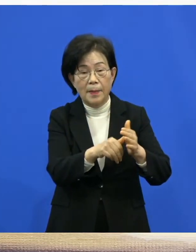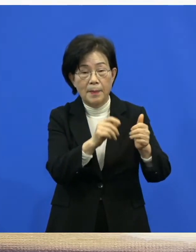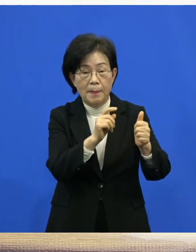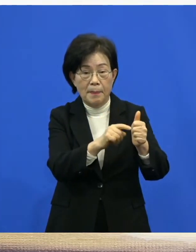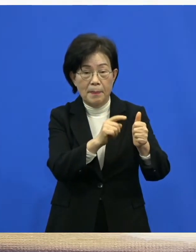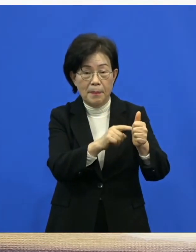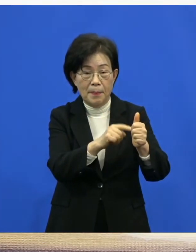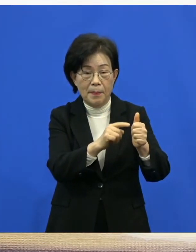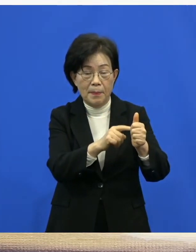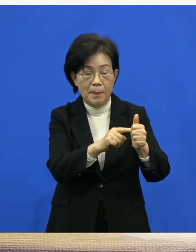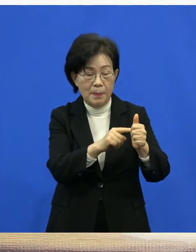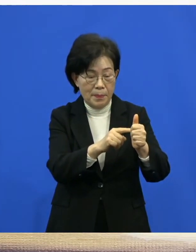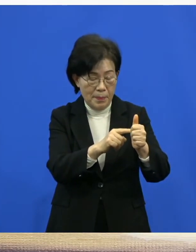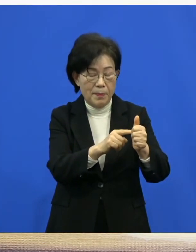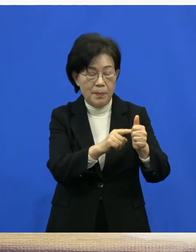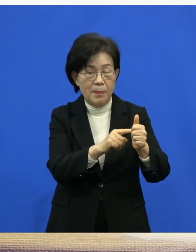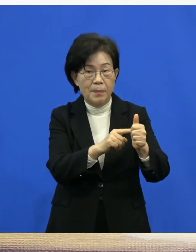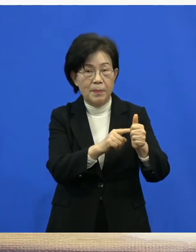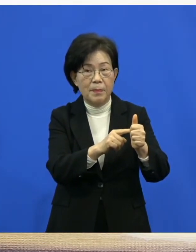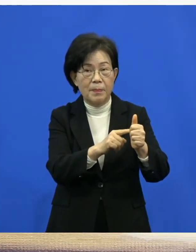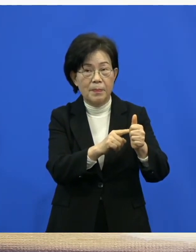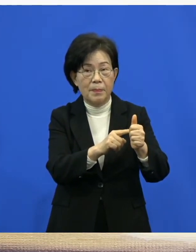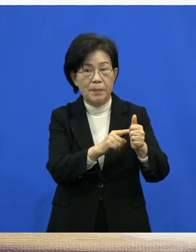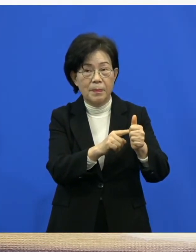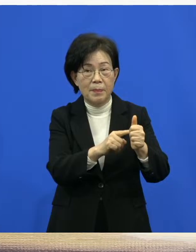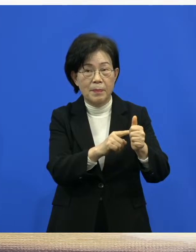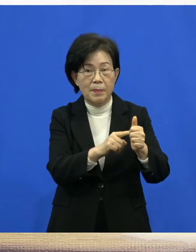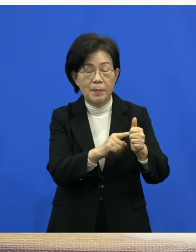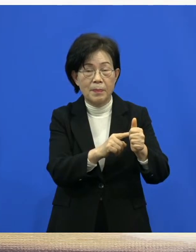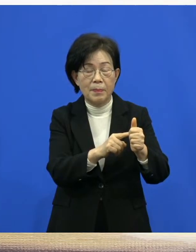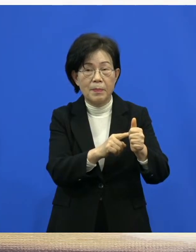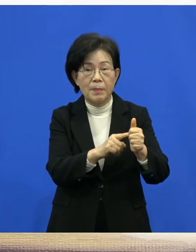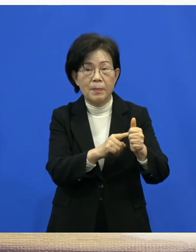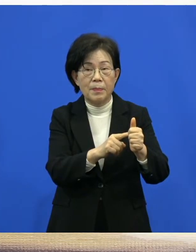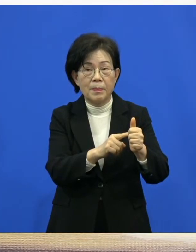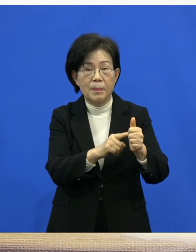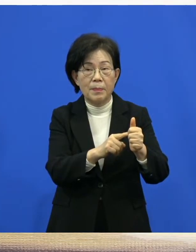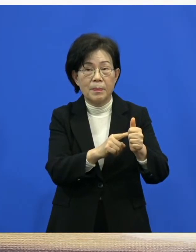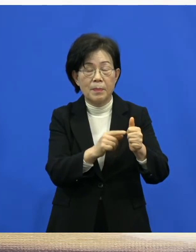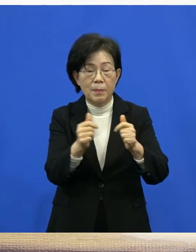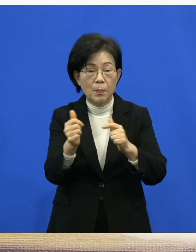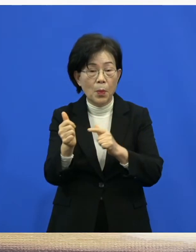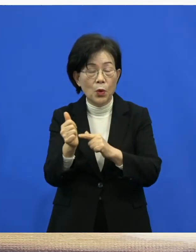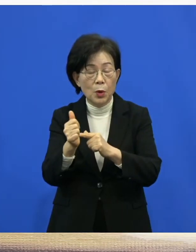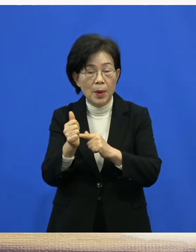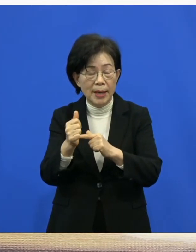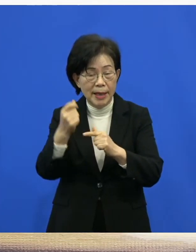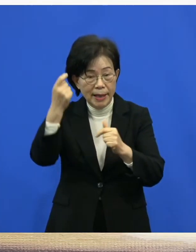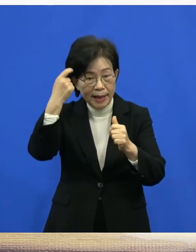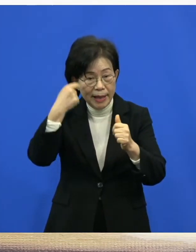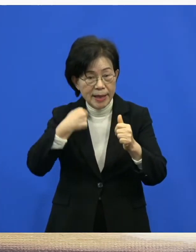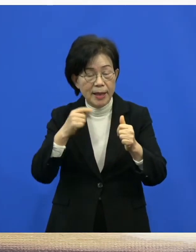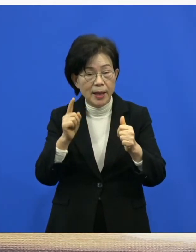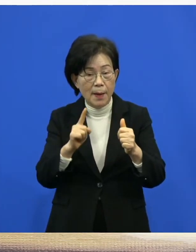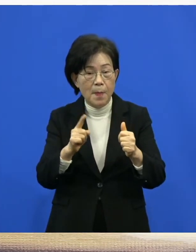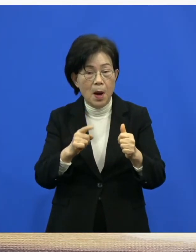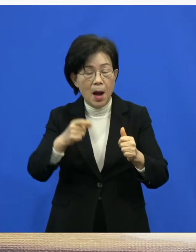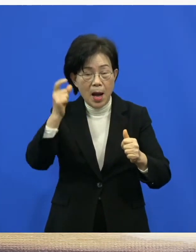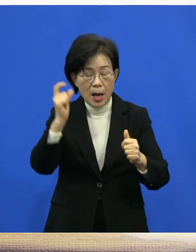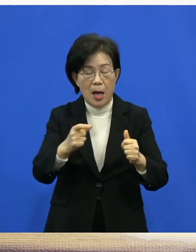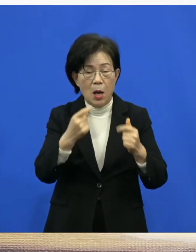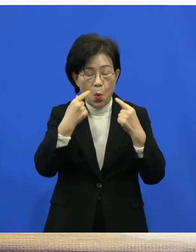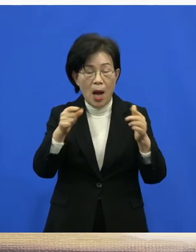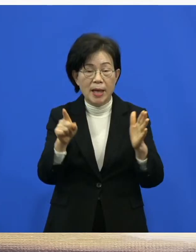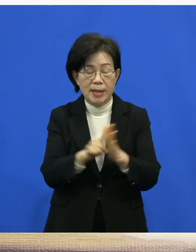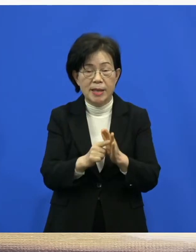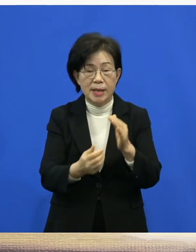이래 뜯어보고 저래 뜯어보고. 근데 보디발이 감지한 게 하나 있어요. 강한 확신이 든